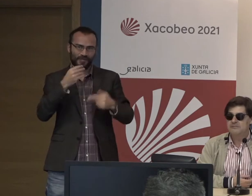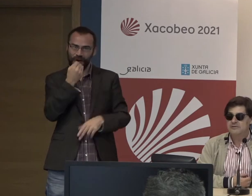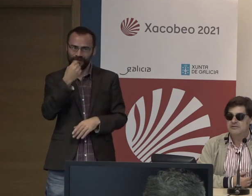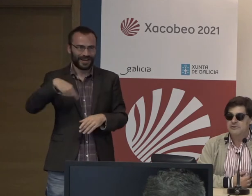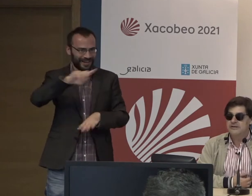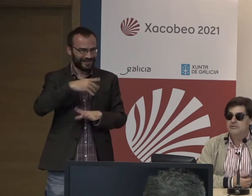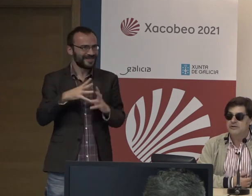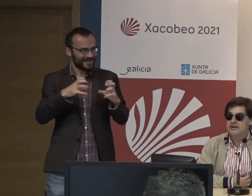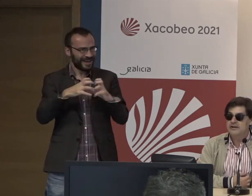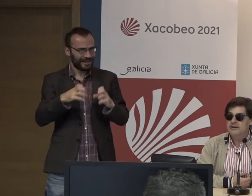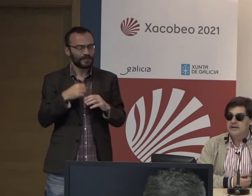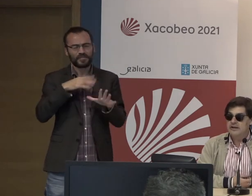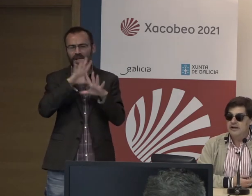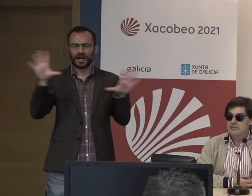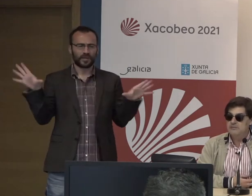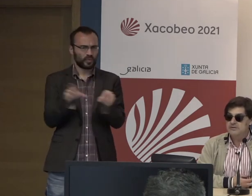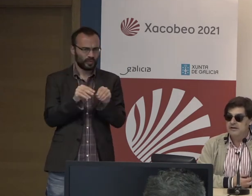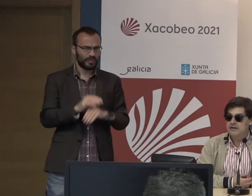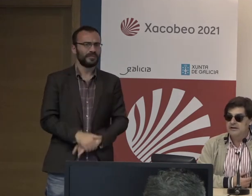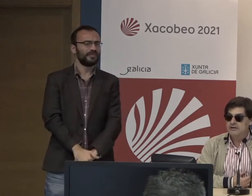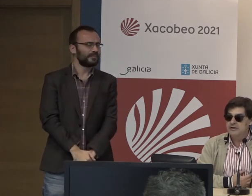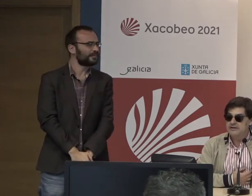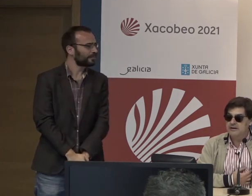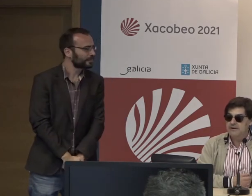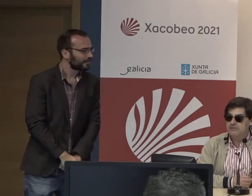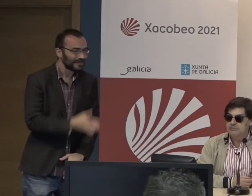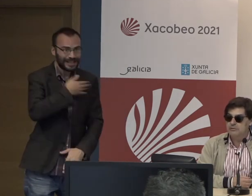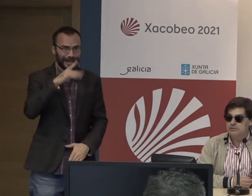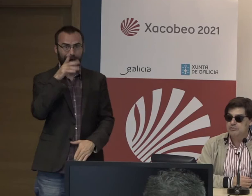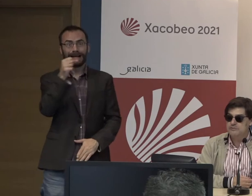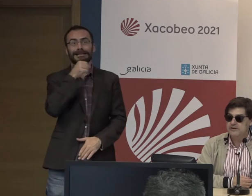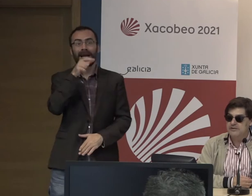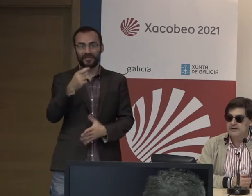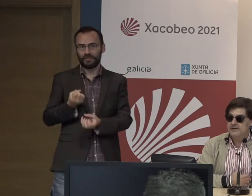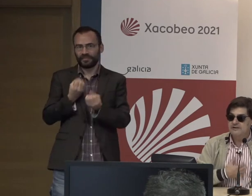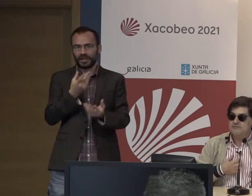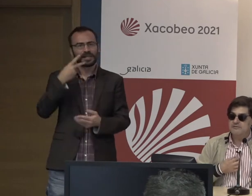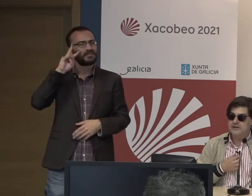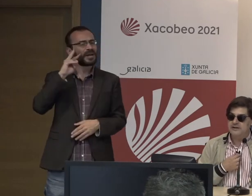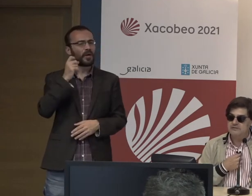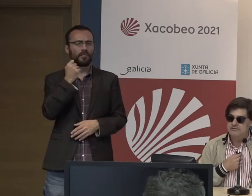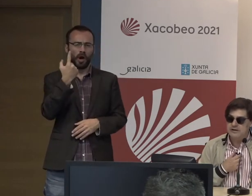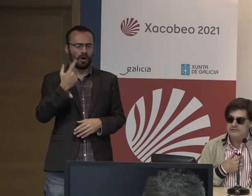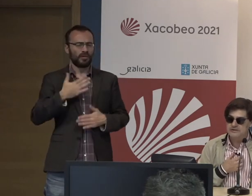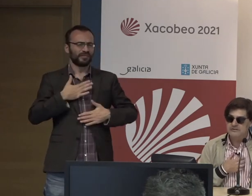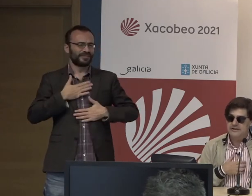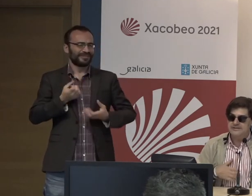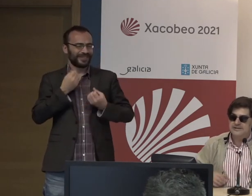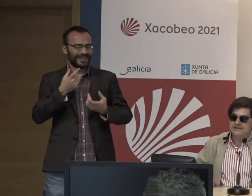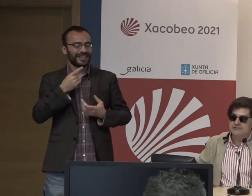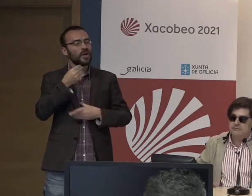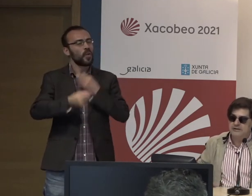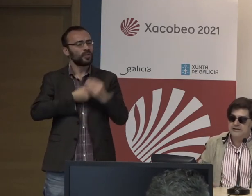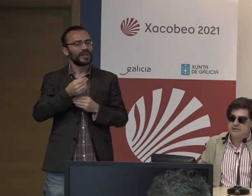comer. Vamos a resumir tanto que vamos a, quiero que Serafín nos cuente un poco su experiencia como vicepresidente usando tecnologías